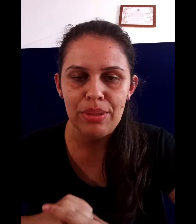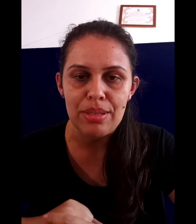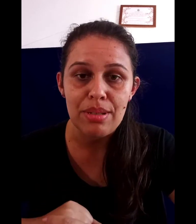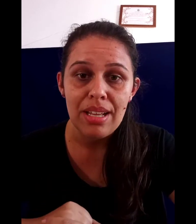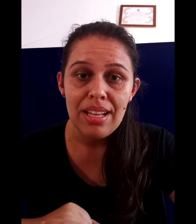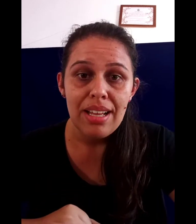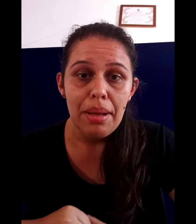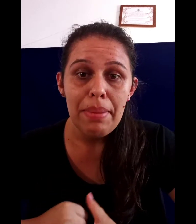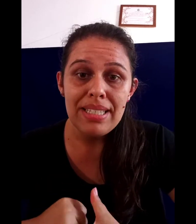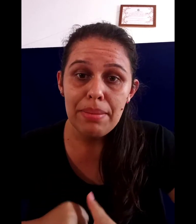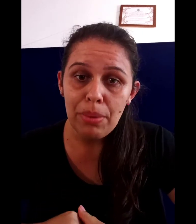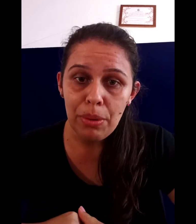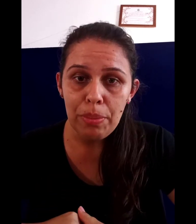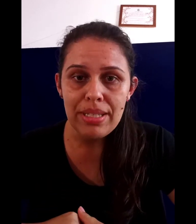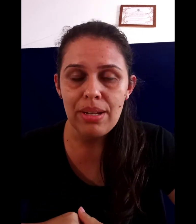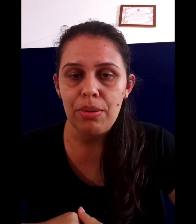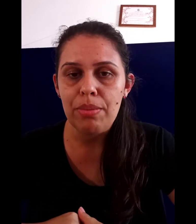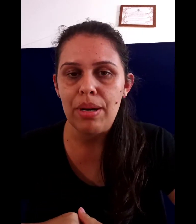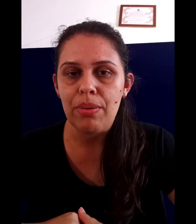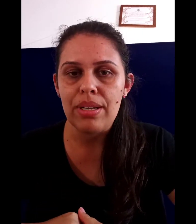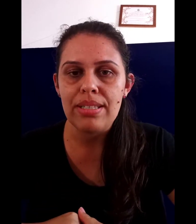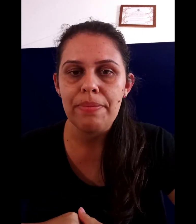isso. Mas é bom eu passar alguma coisa